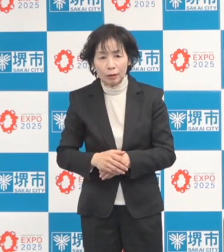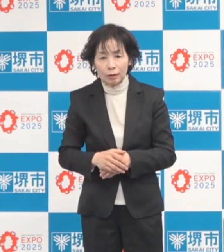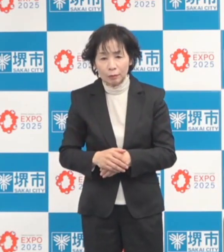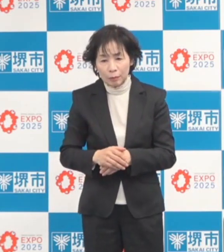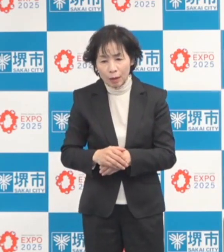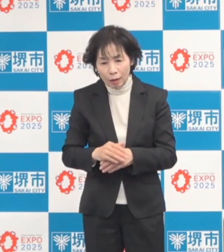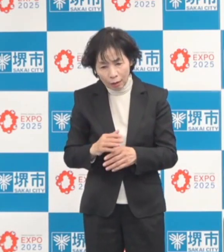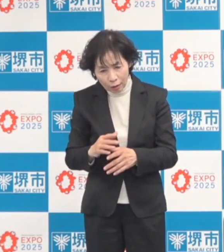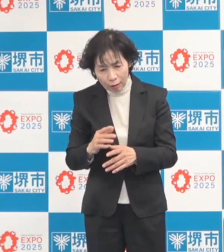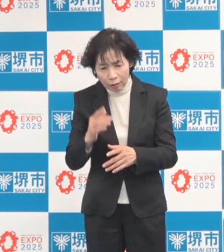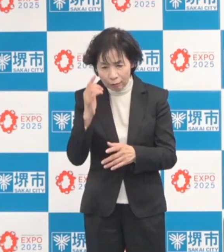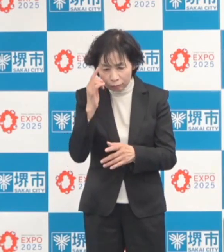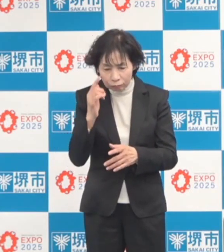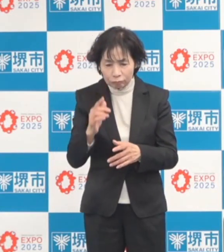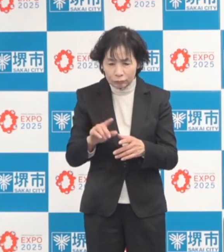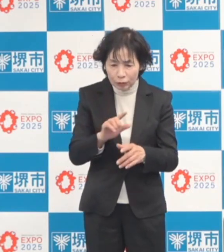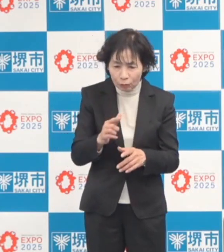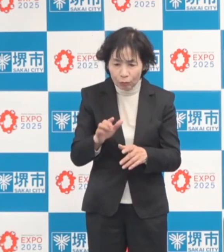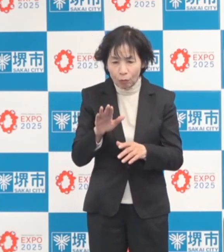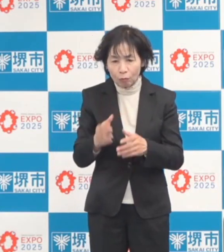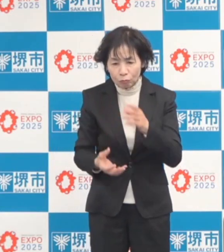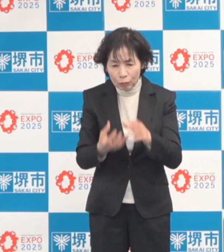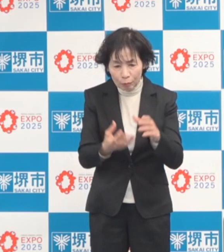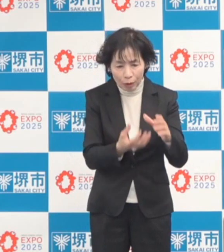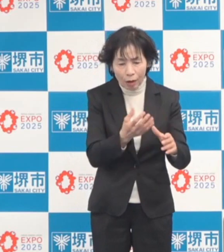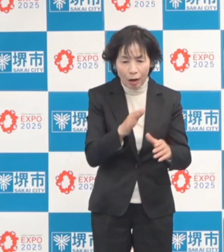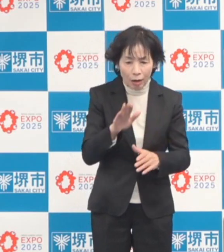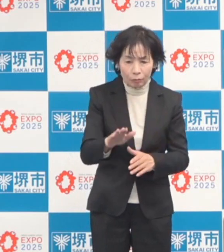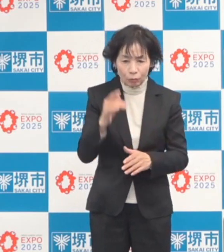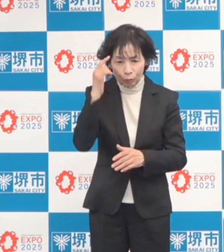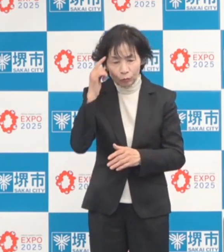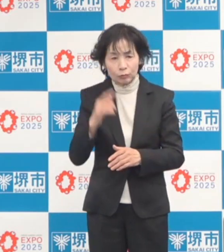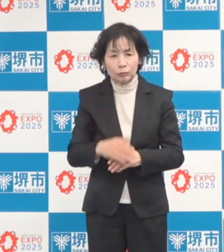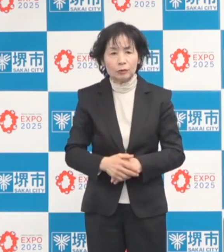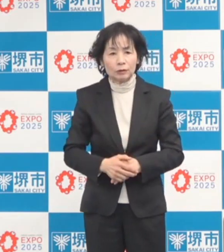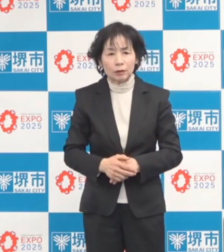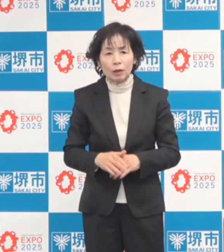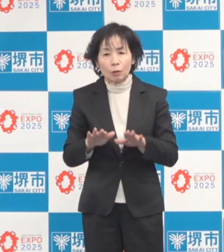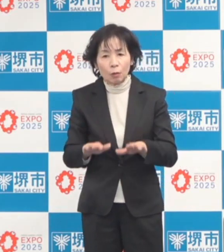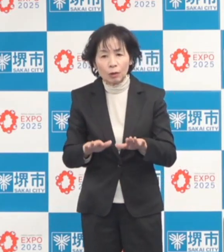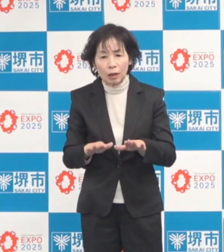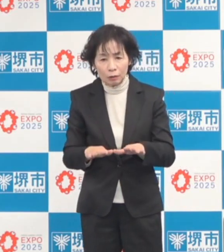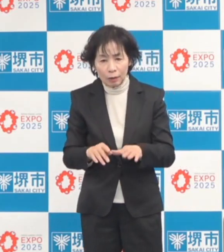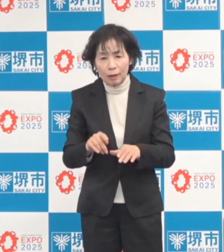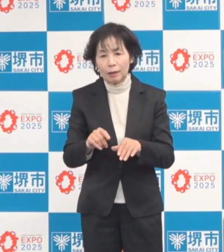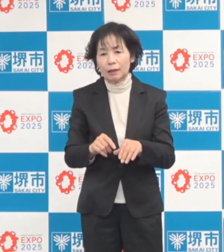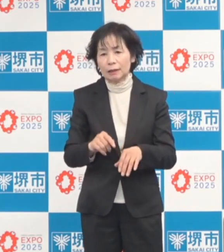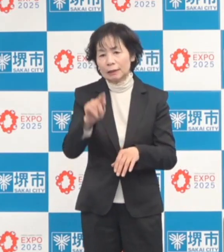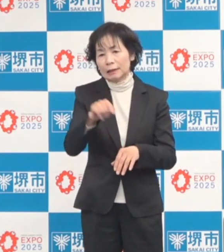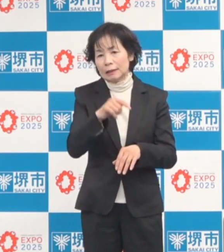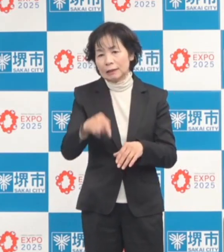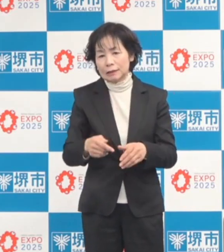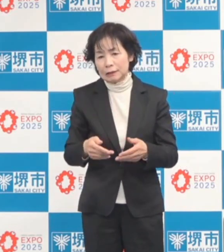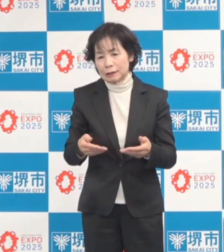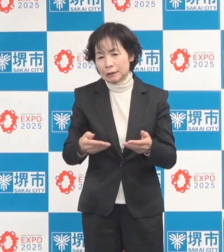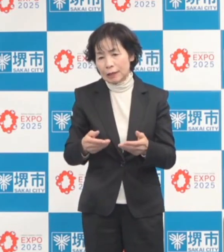せぬことっていろいろあると思うんですけども、今回は人件費の増加であったりと